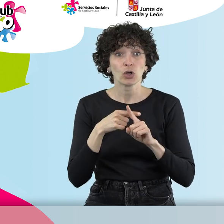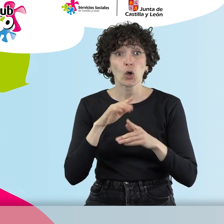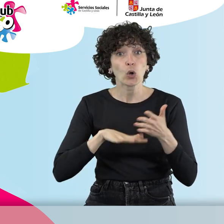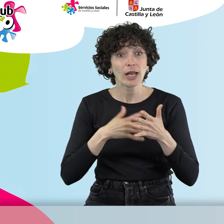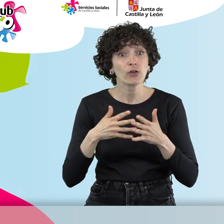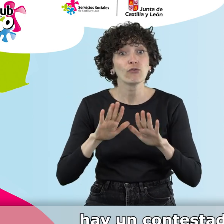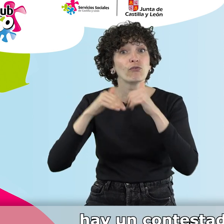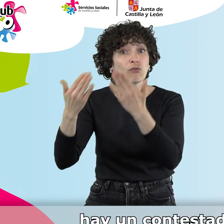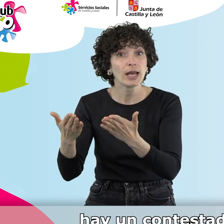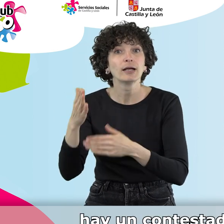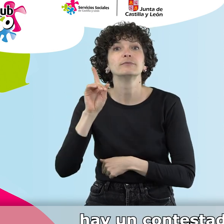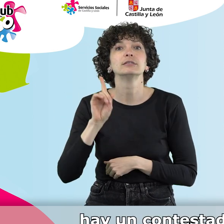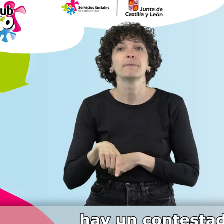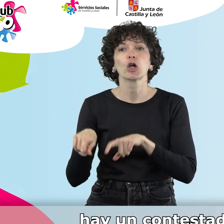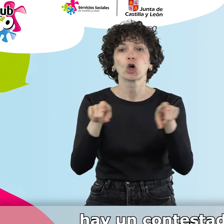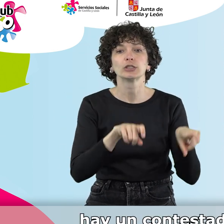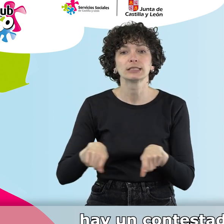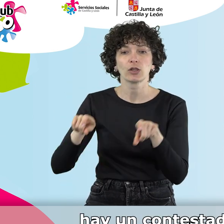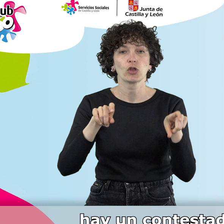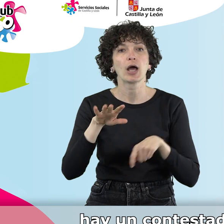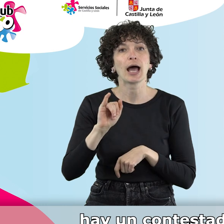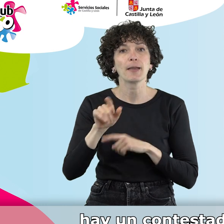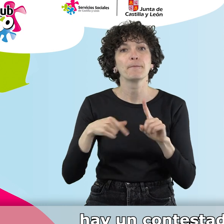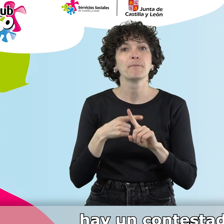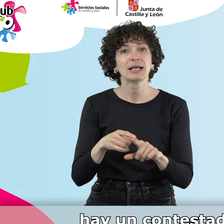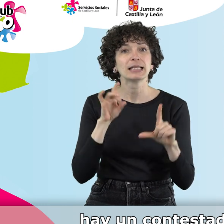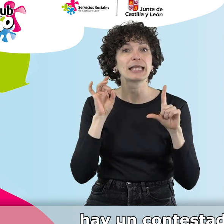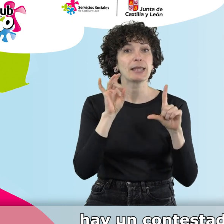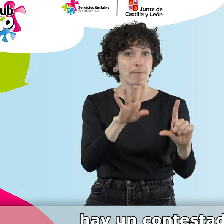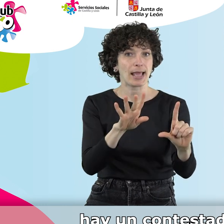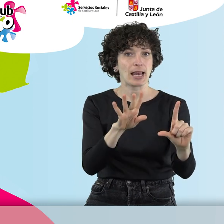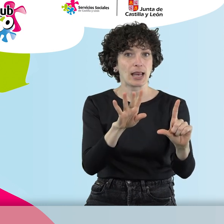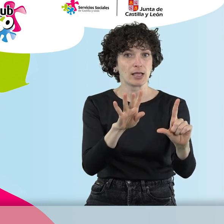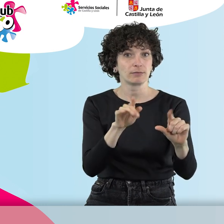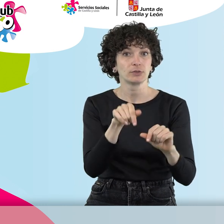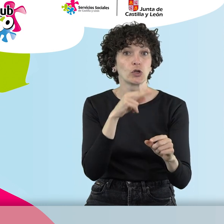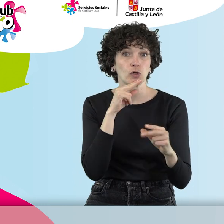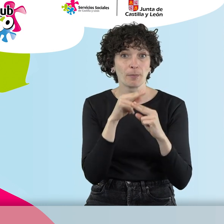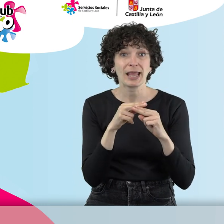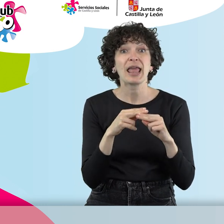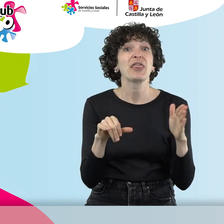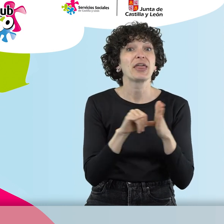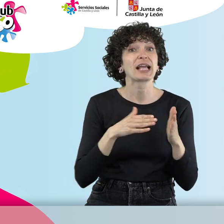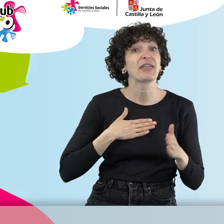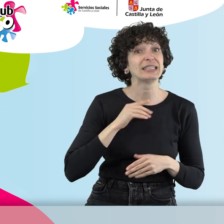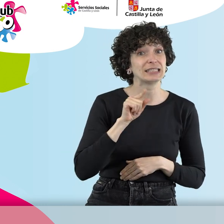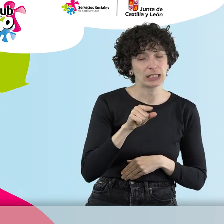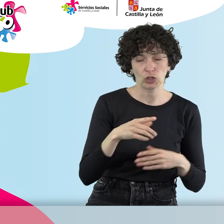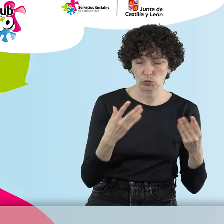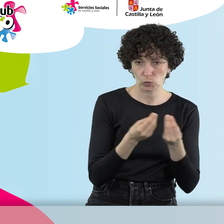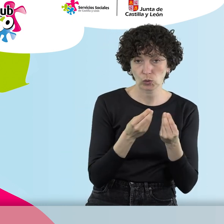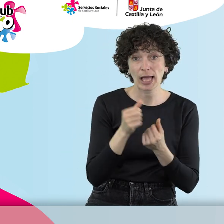horario, hay un contestador automático y un correo electrónico que es cerca de ti, todo